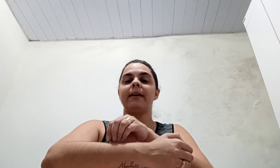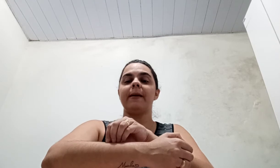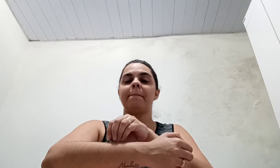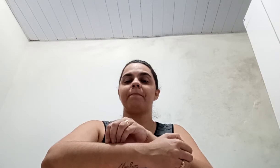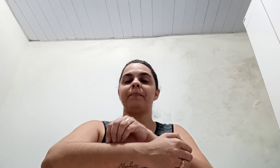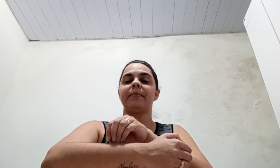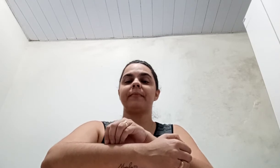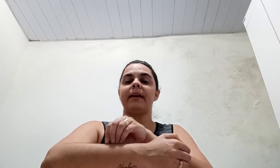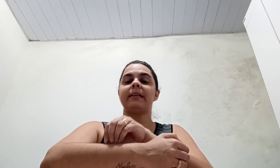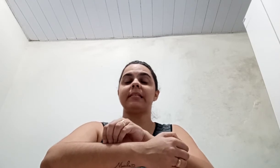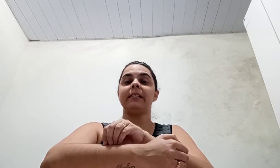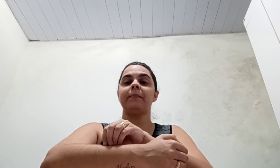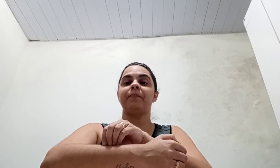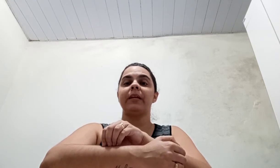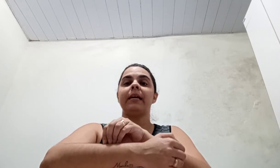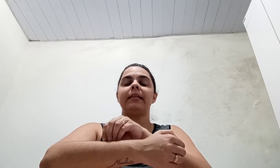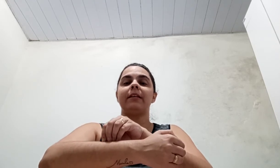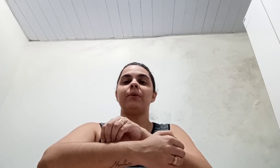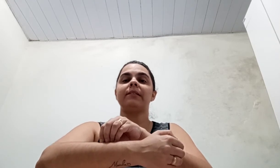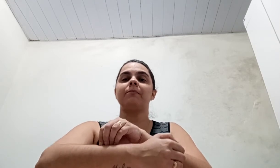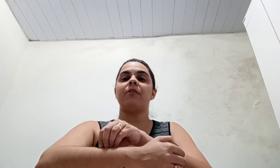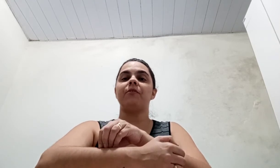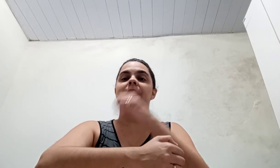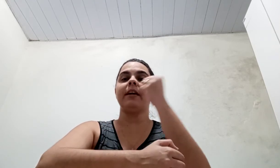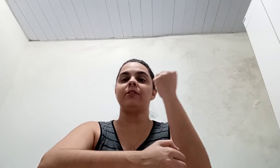aqui, né? Assim. Então esse movimento